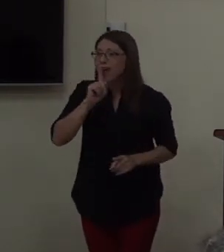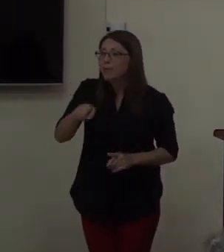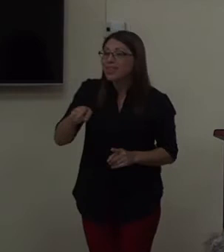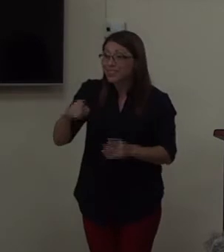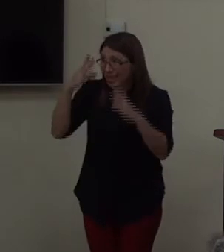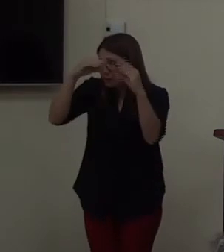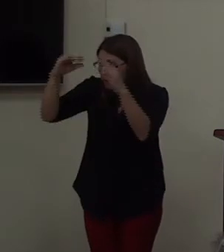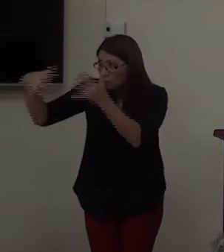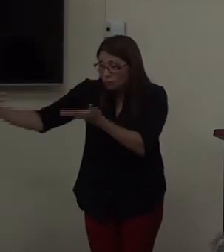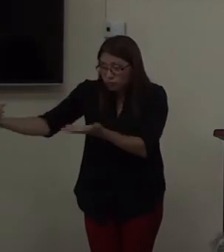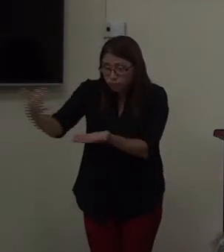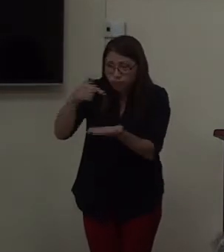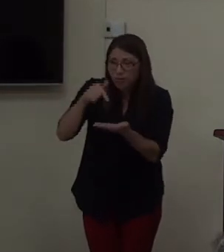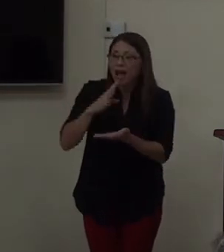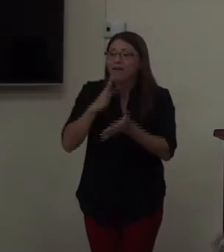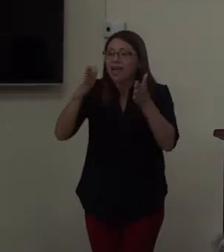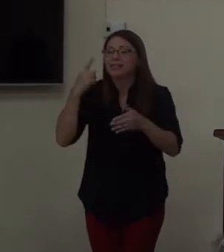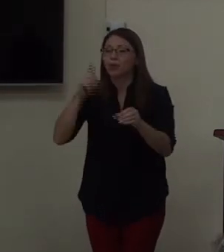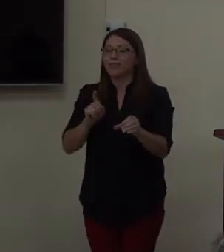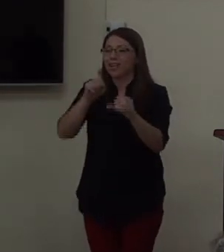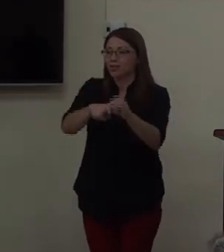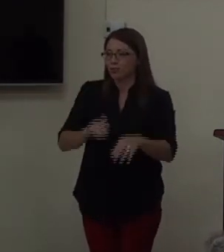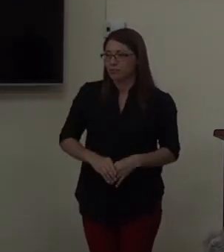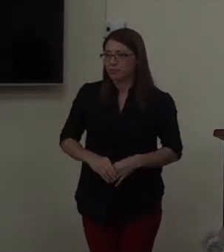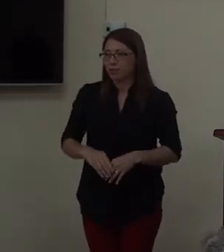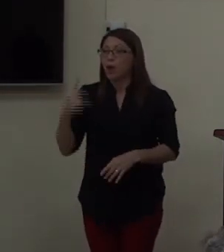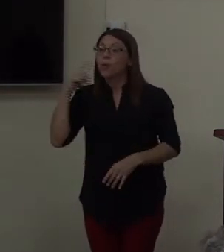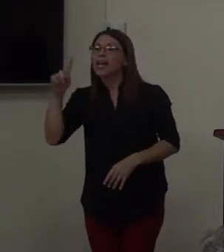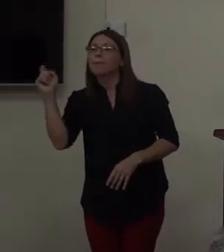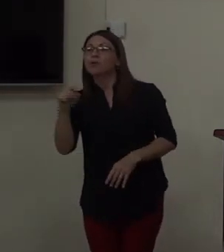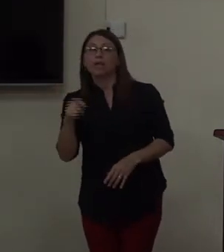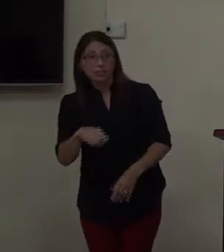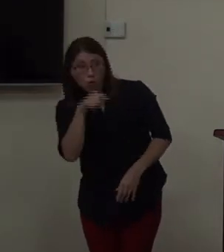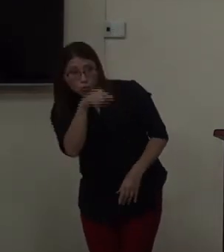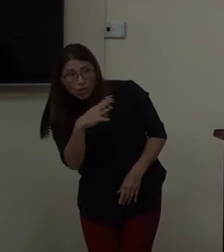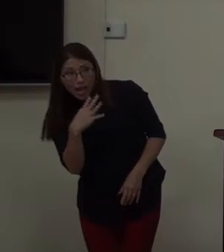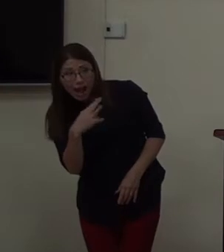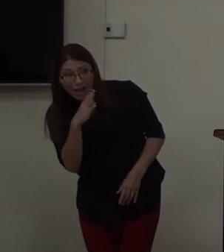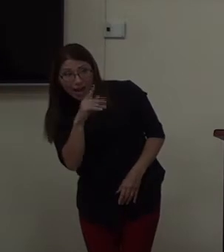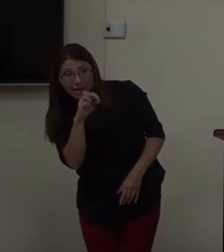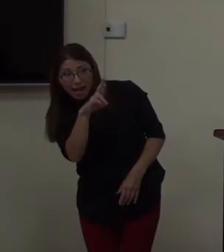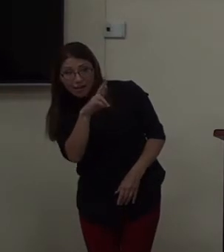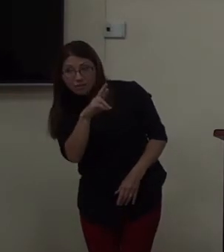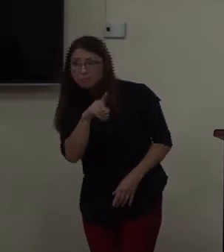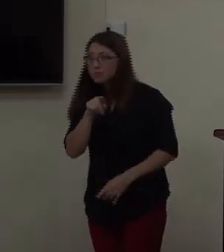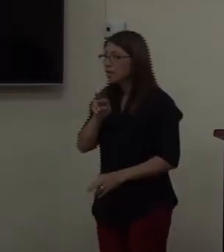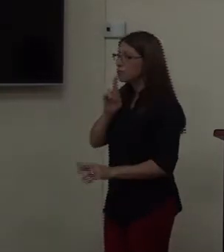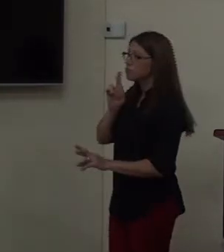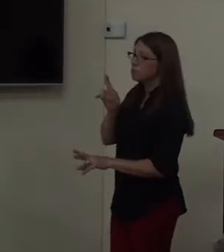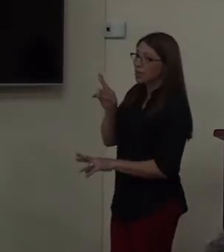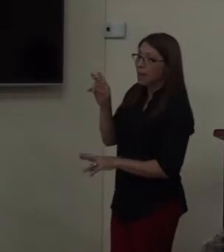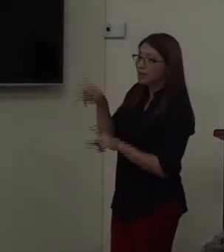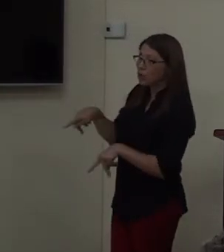recogiendo los censos de población son los hablantes por afiliación, porque lo que le preguntan es, ¿usted habla careca? Y básicamente lo que interpreta